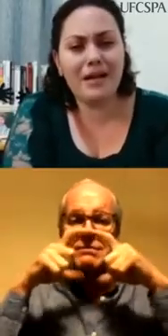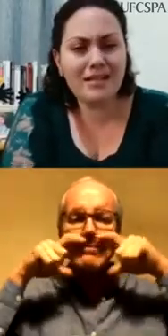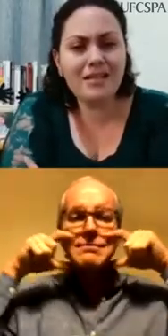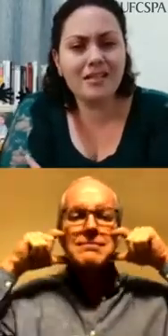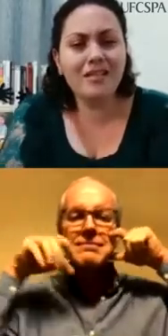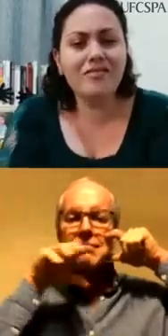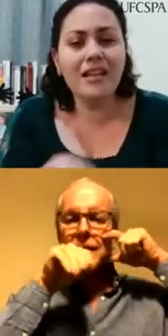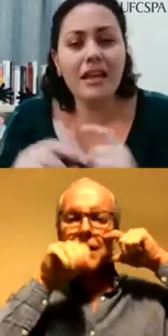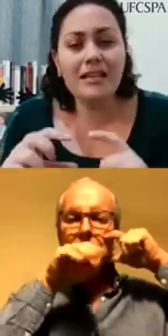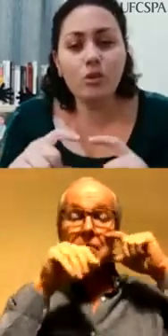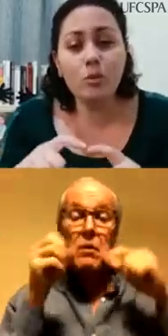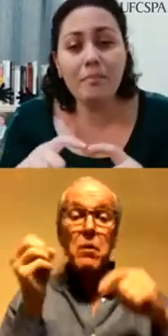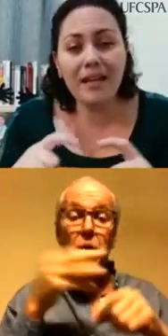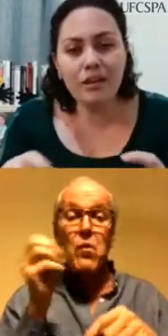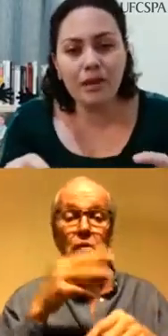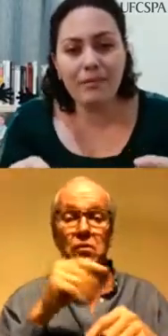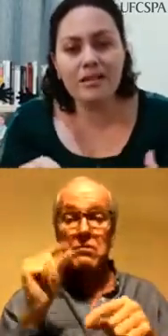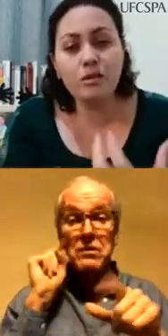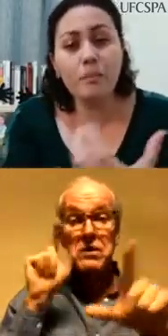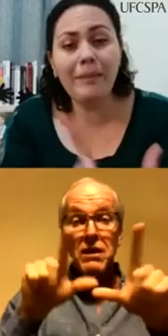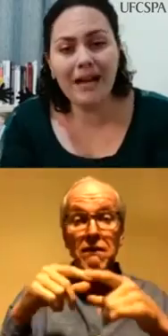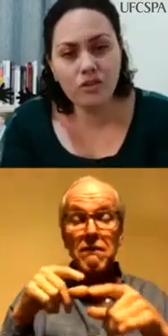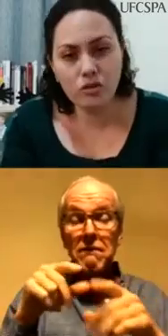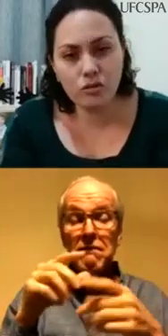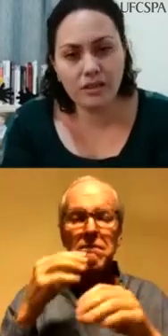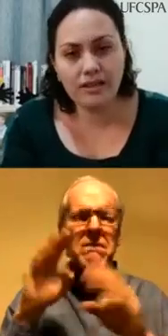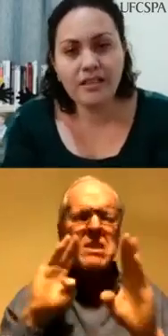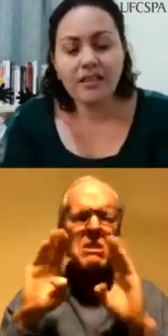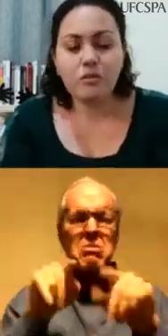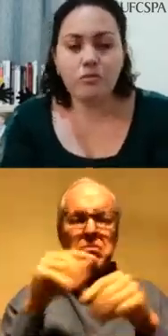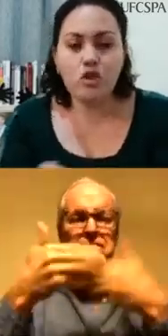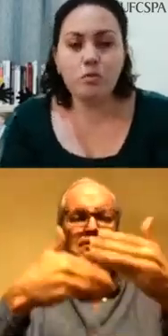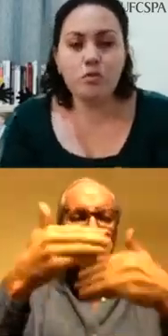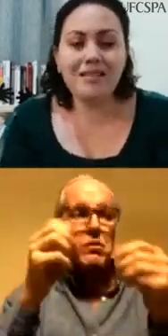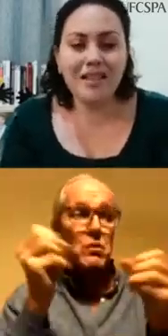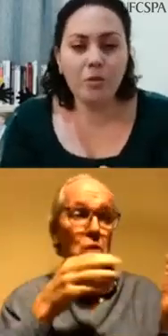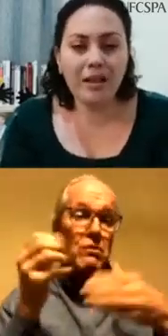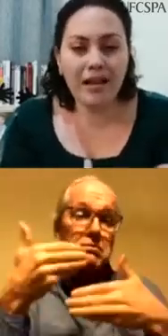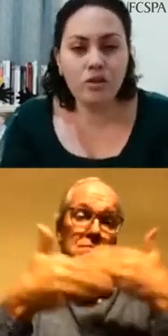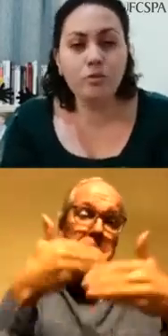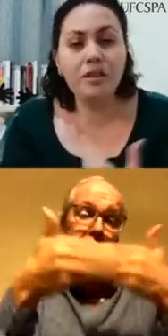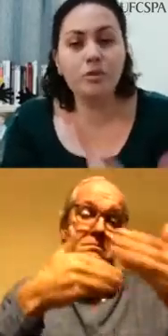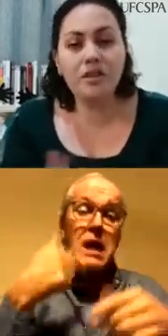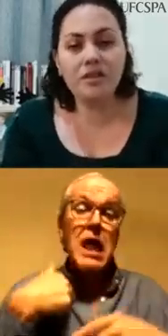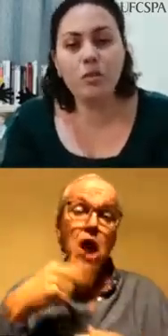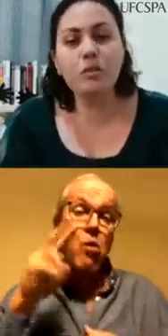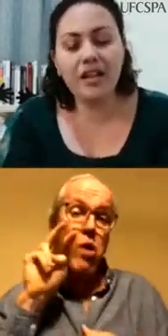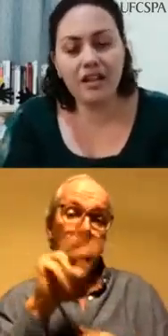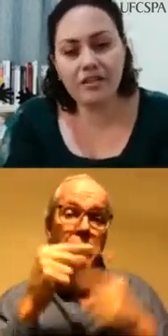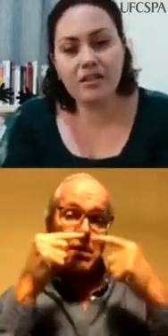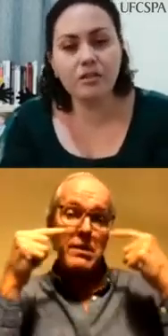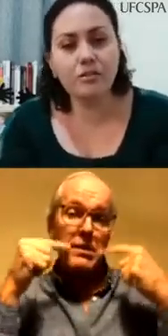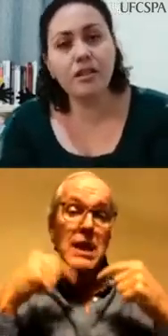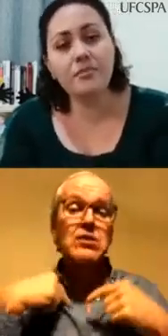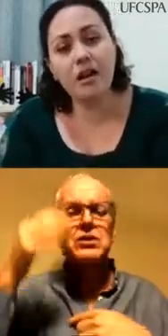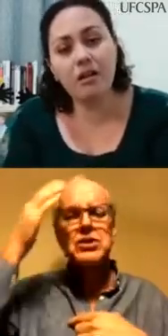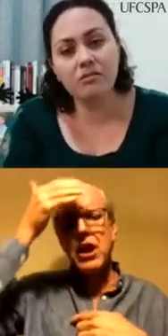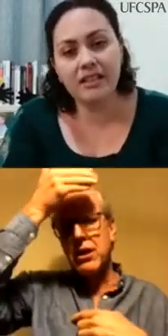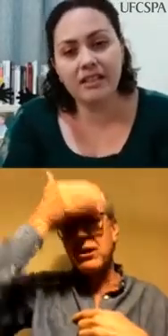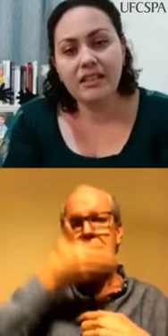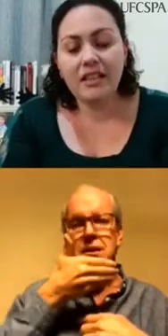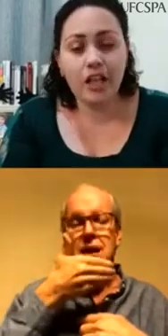uma máscara que tenha no meio da máscara um plástico, né? Um tipo de material plástico para que possa se comunicar e fazer a leitura